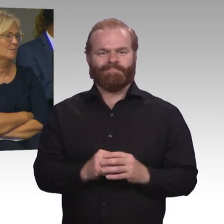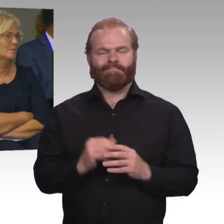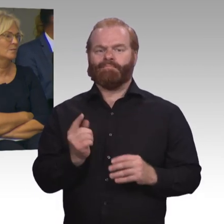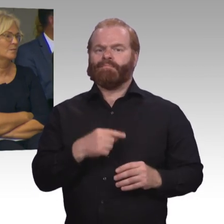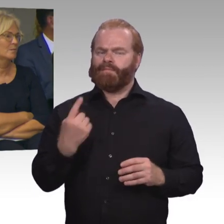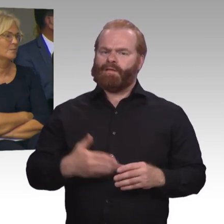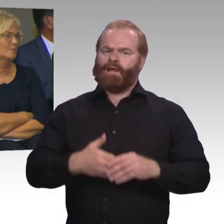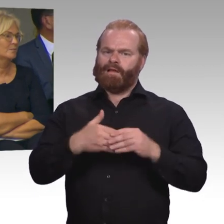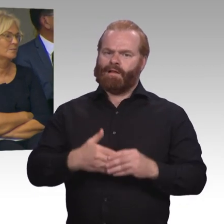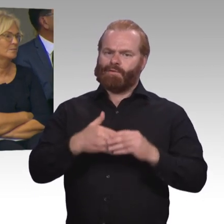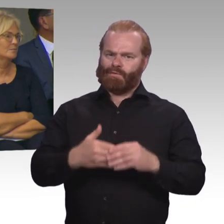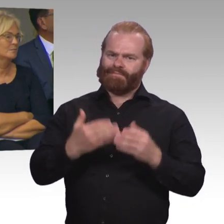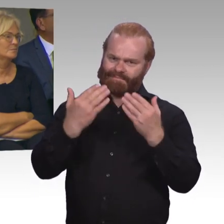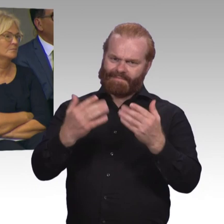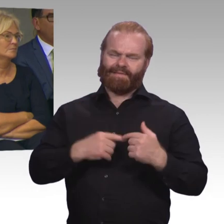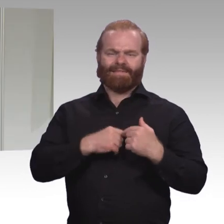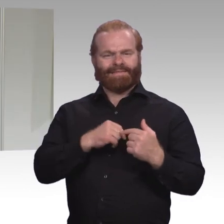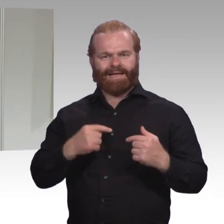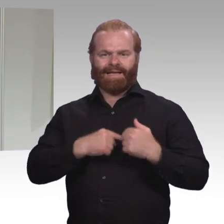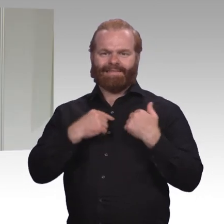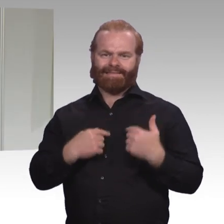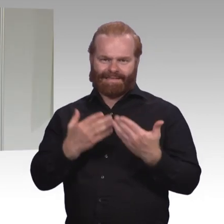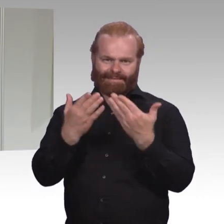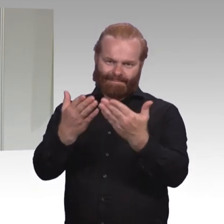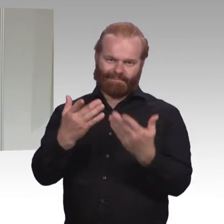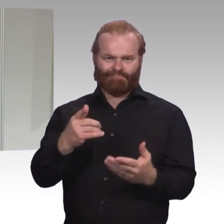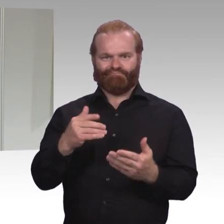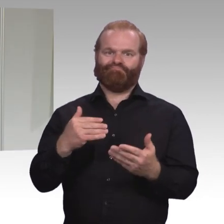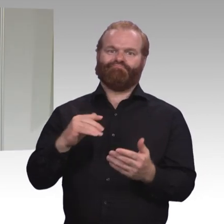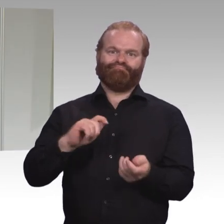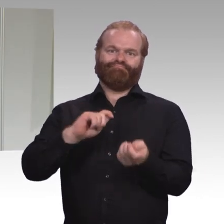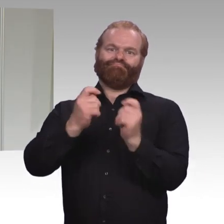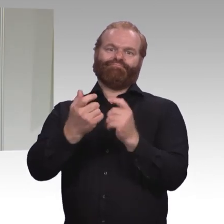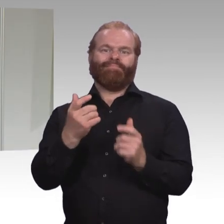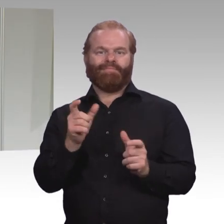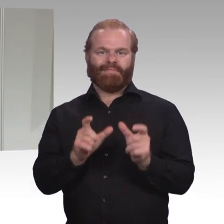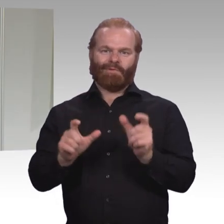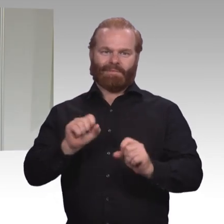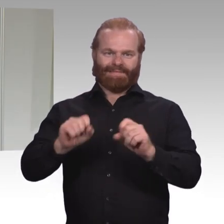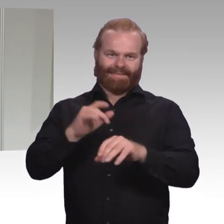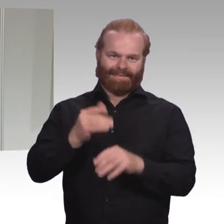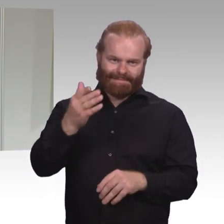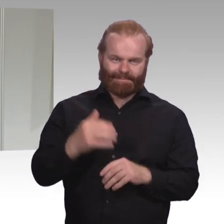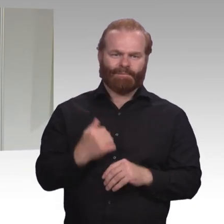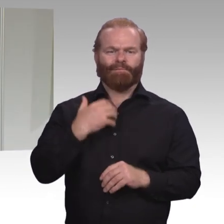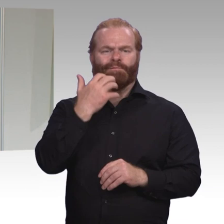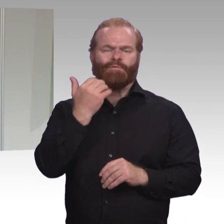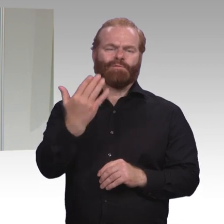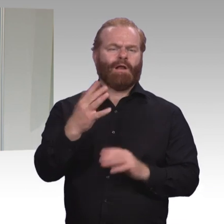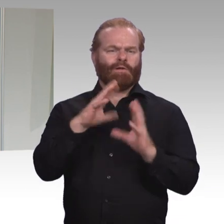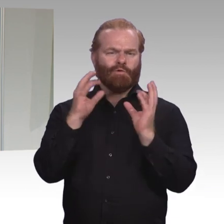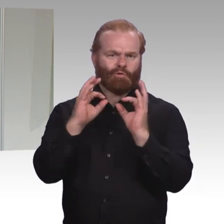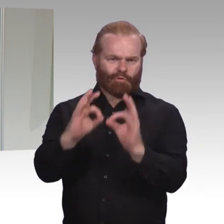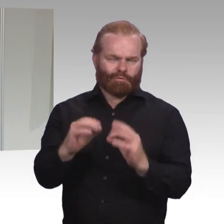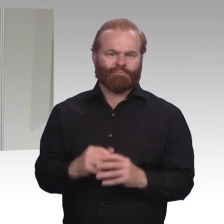Gute. Und ich sage als verteidigungspolitischer Sprecher, wir freuen uns auf die Arbeit mit Ihnen, denn Sie haben sehr deutlich zum Ausdruck gebracht, dass